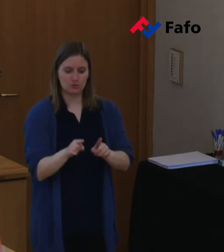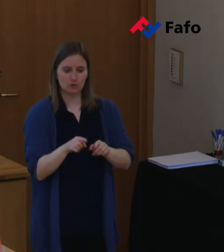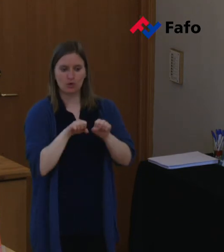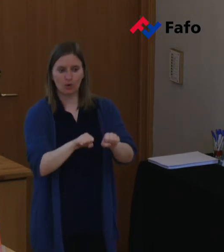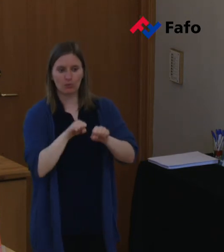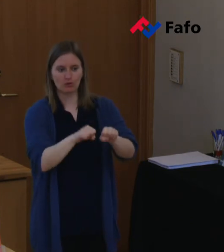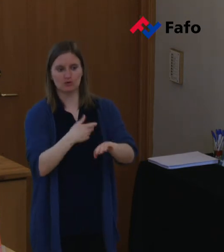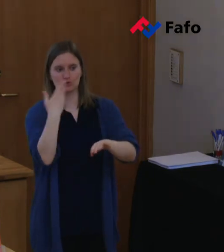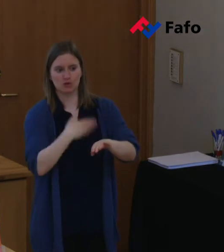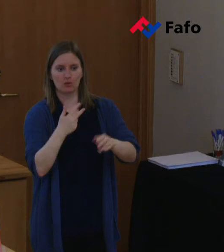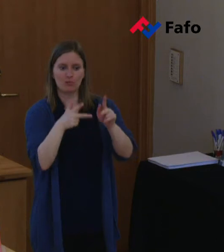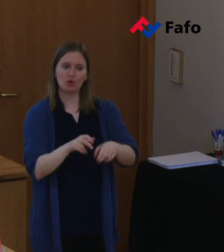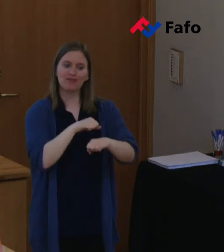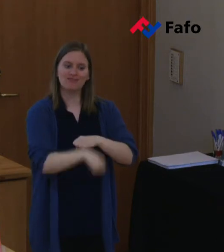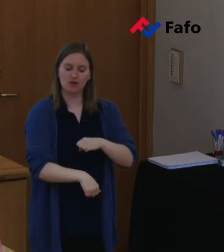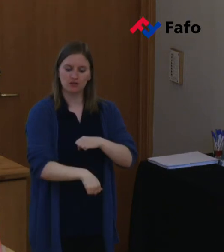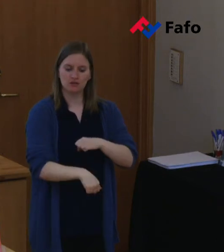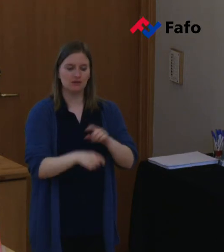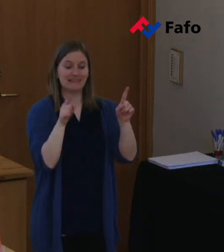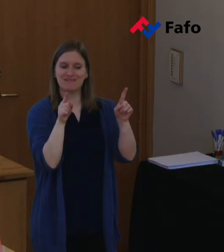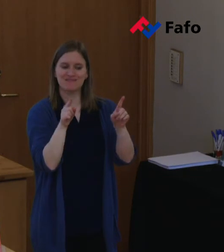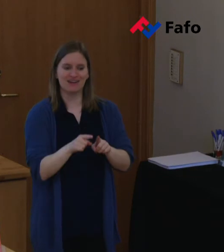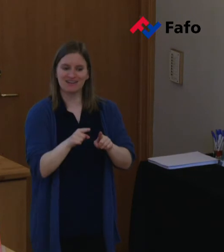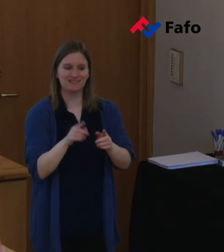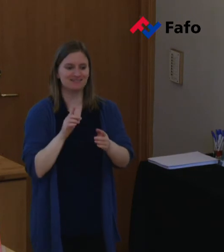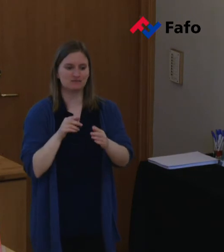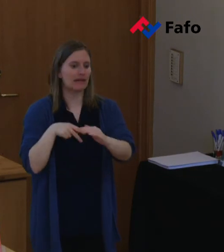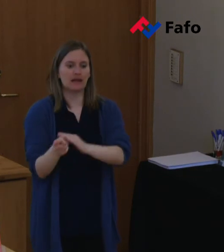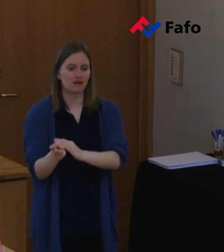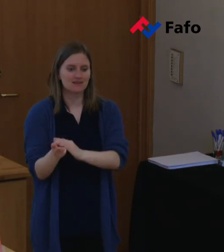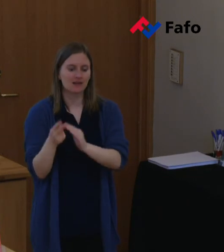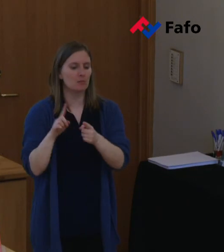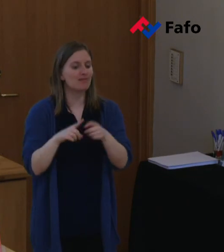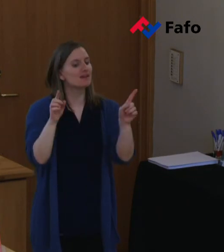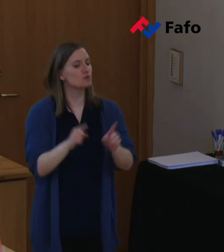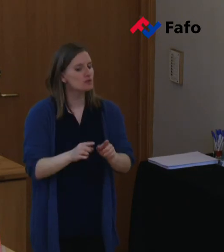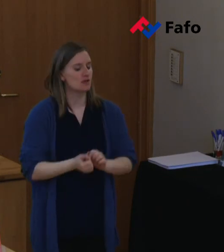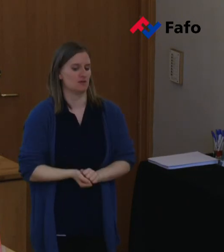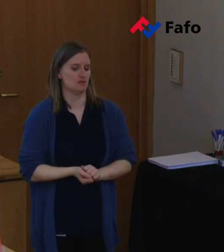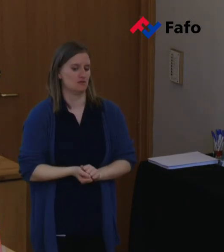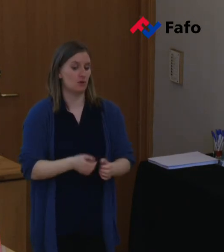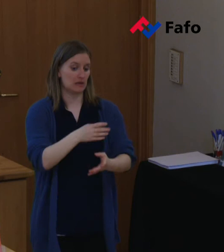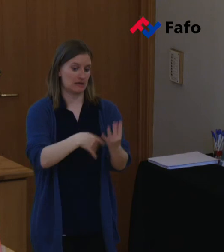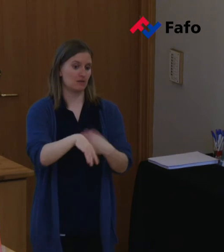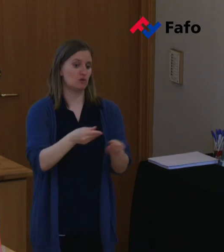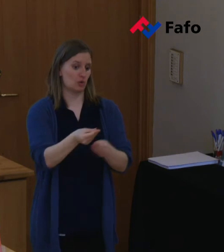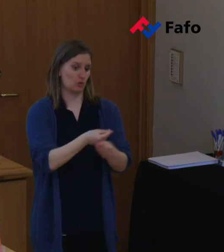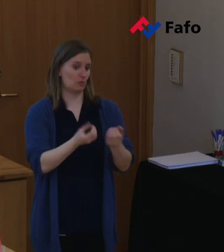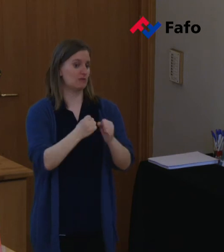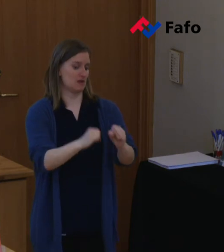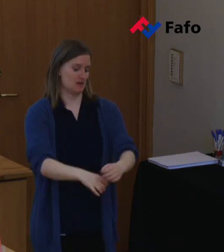med bruk av tvang. De får ikke færre innleggelser, men det en reduksjon, og det en samfunnsøkonomisk virkning.